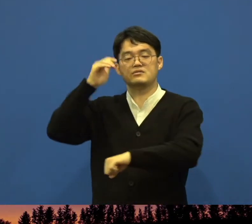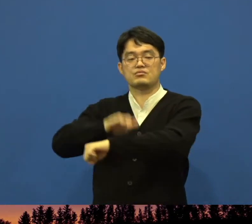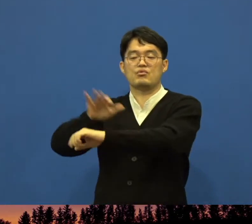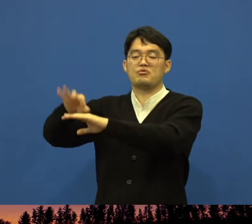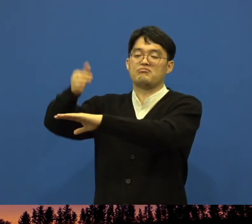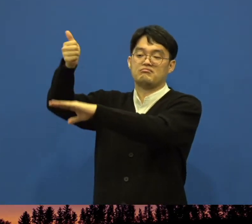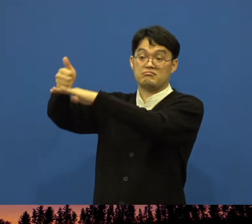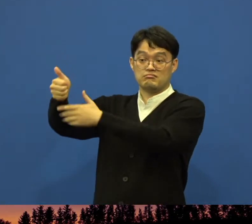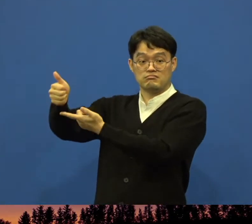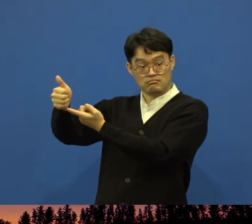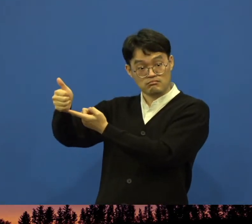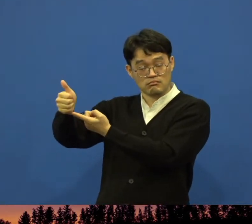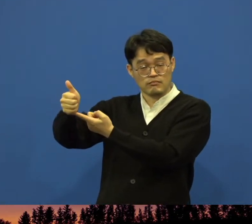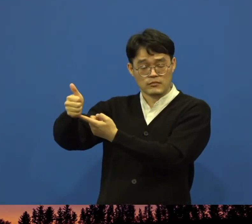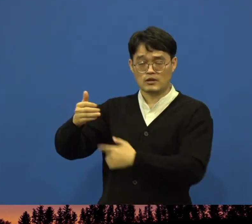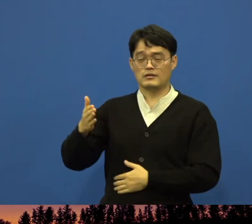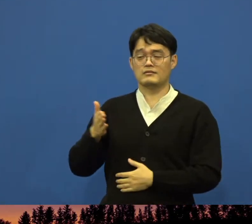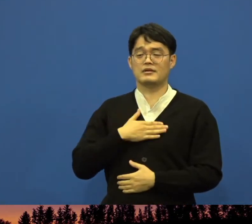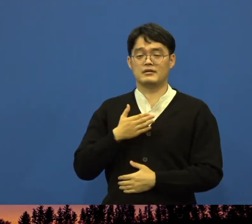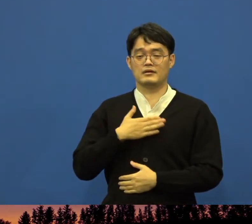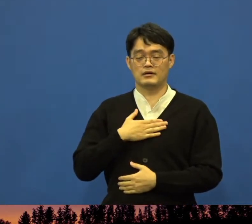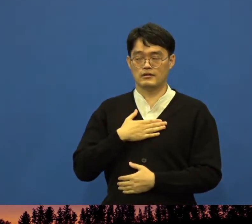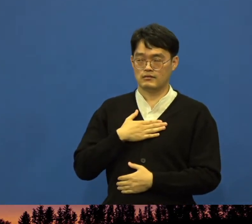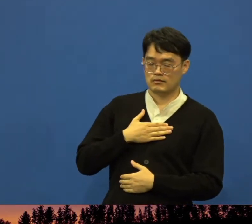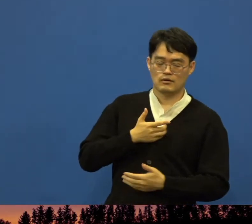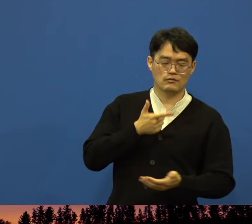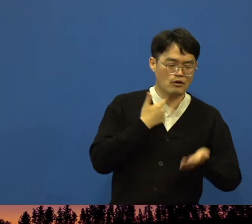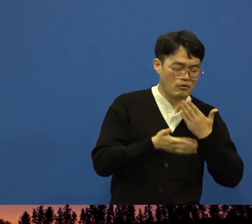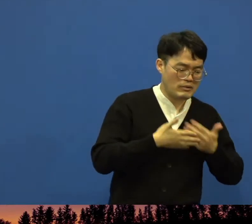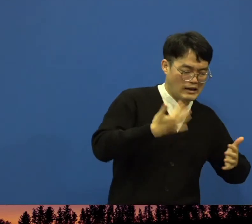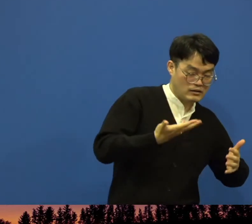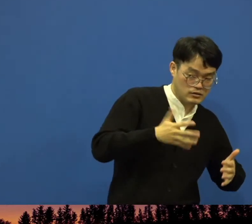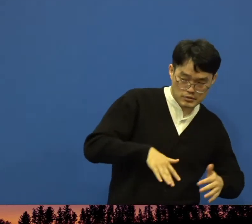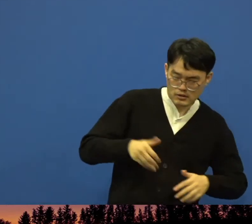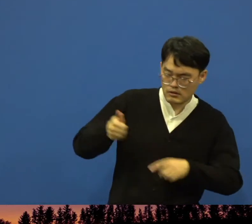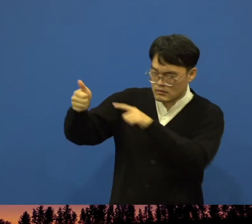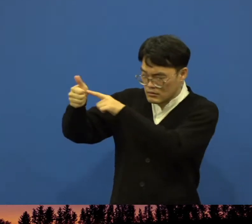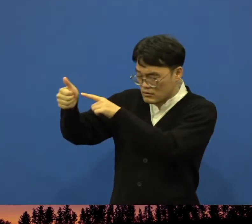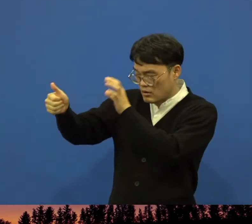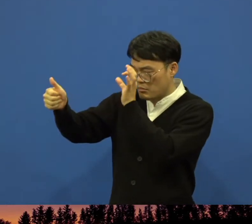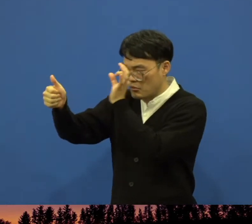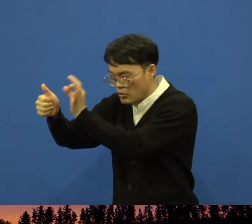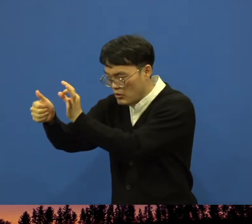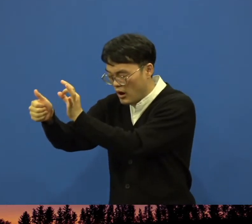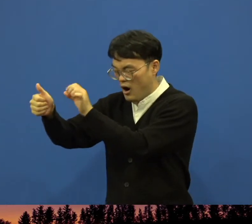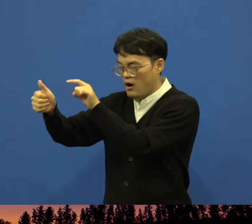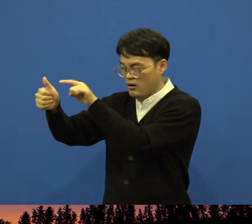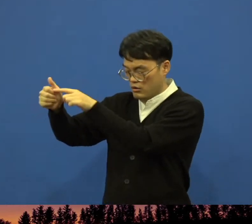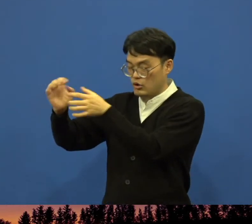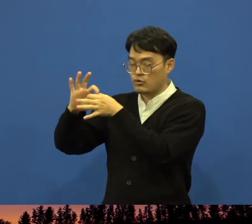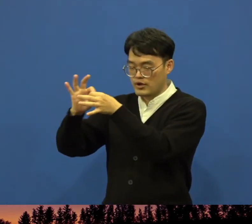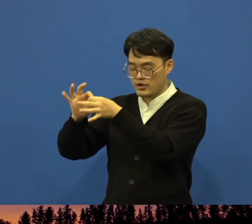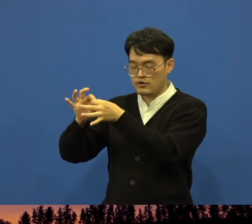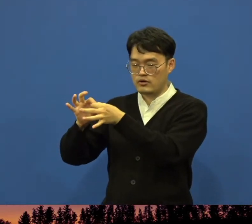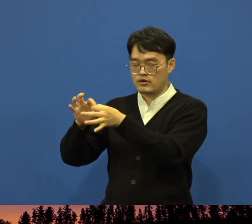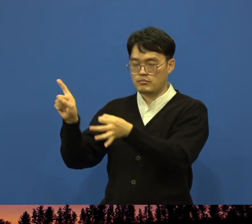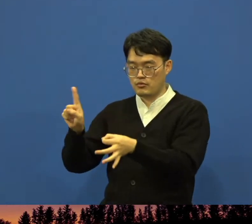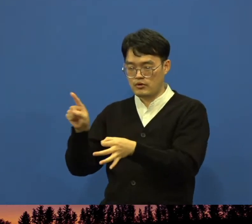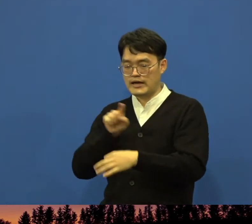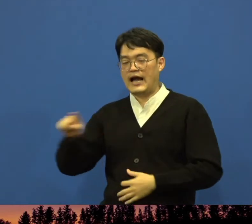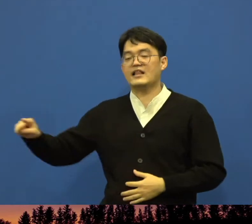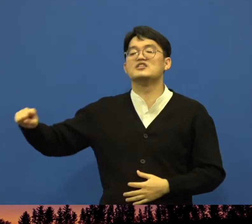거예요. 그러니까 내가 경험하지 않았지만 오늘 이 솔로몬을 통해서 우리가 간접 경험을 하게 되는 겁니다. 그래서 여러분,